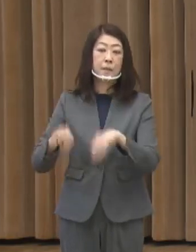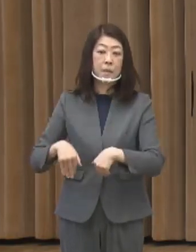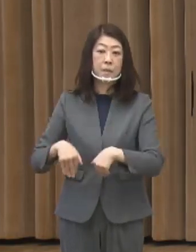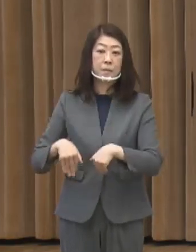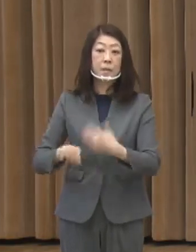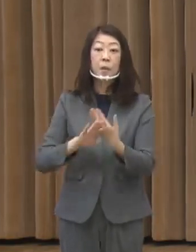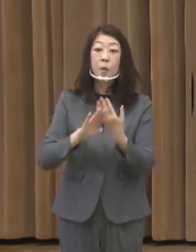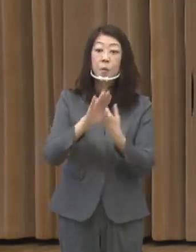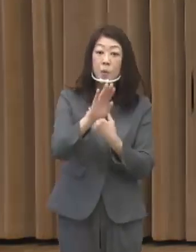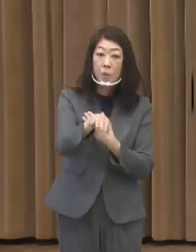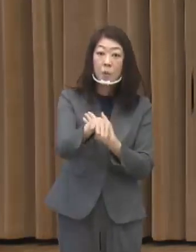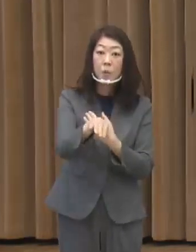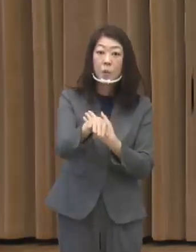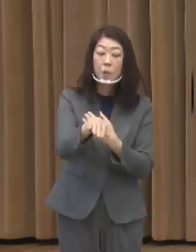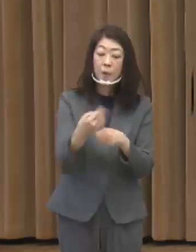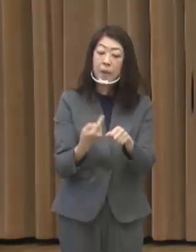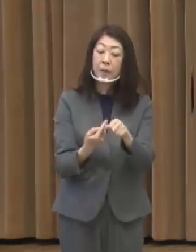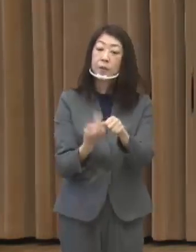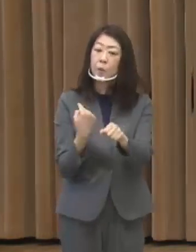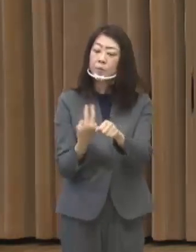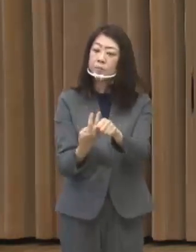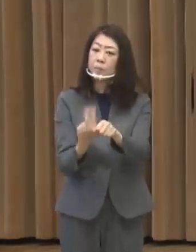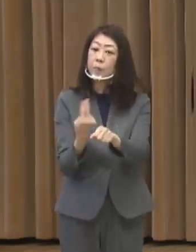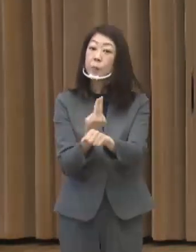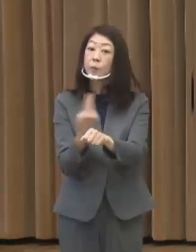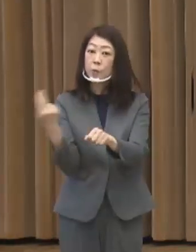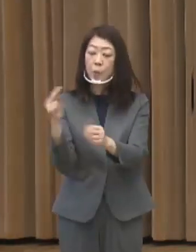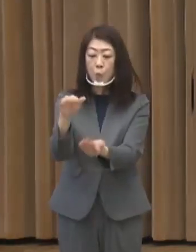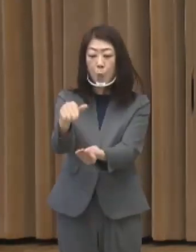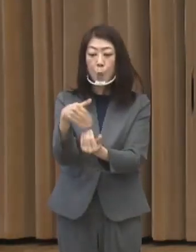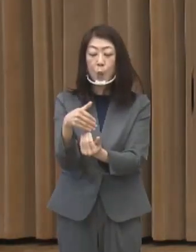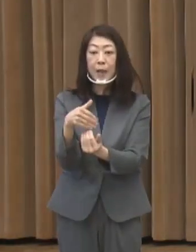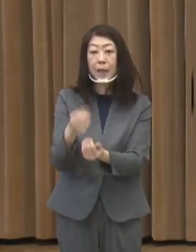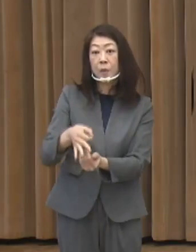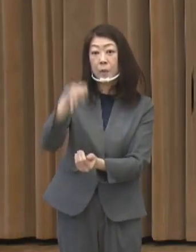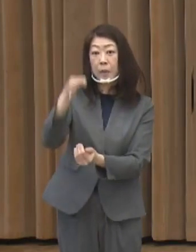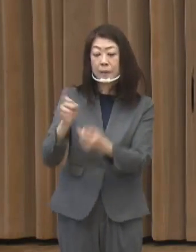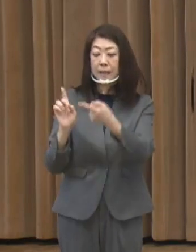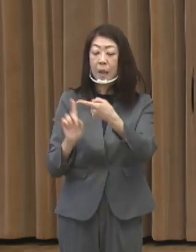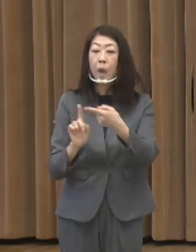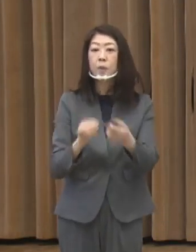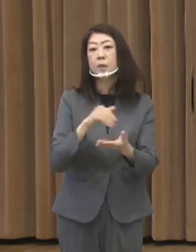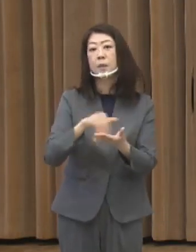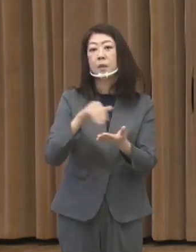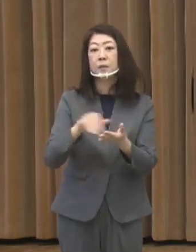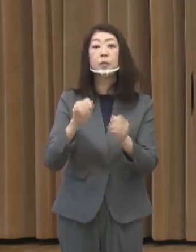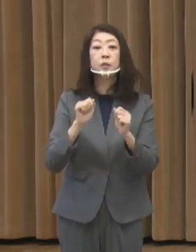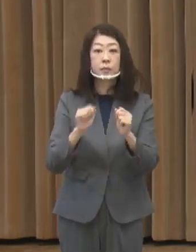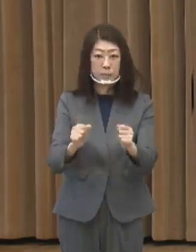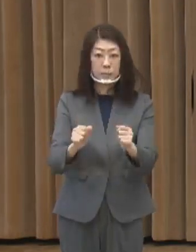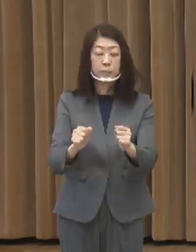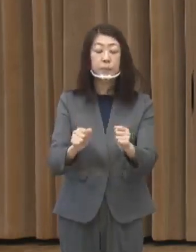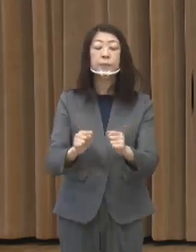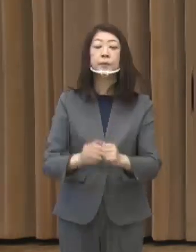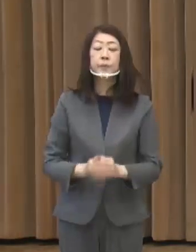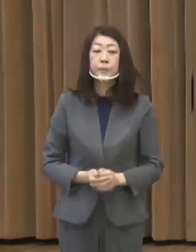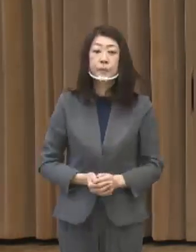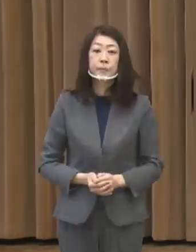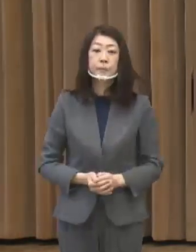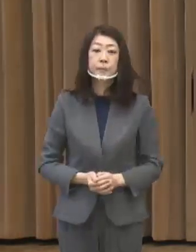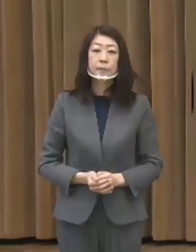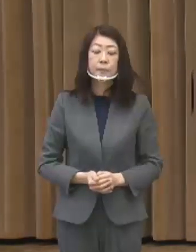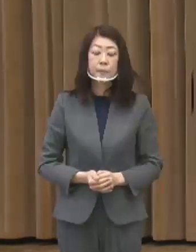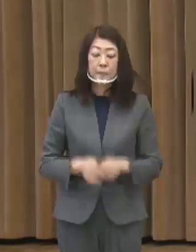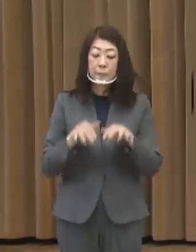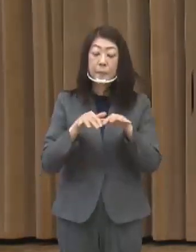は前年度もしくは前々年度の売上高に応じた額を協力金として支給をいたします。ま